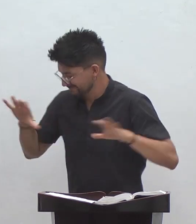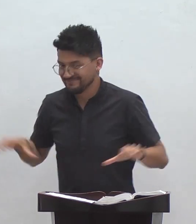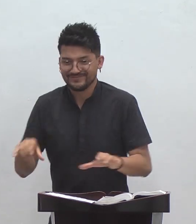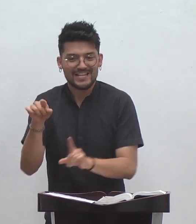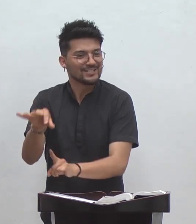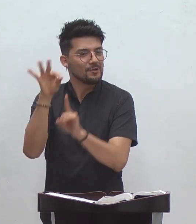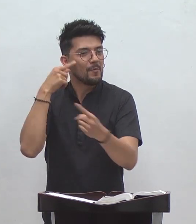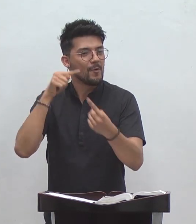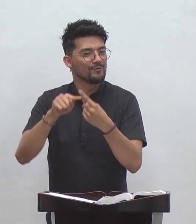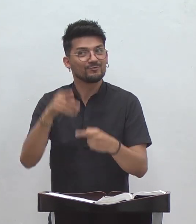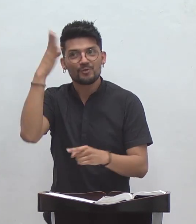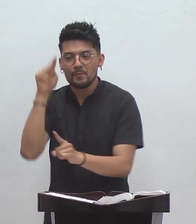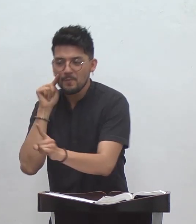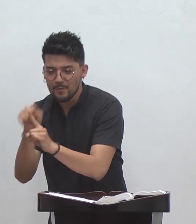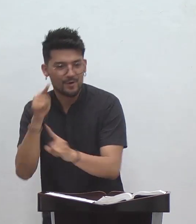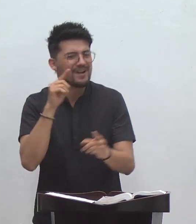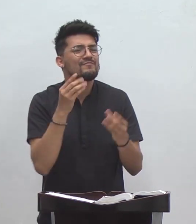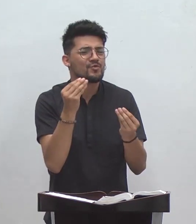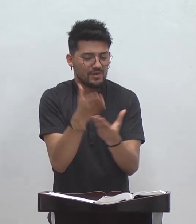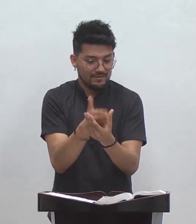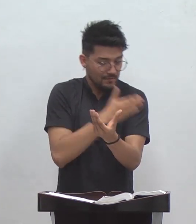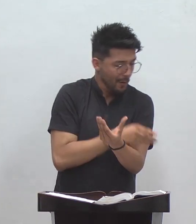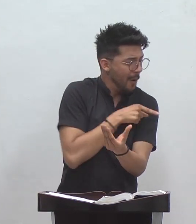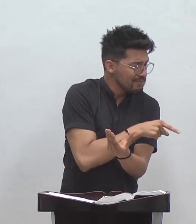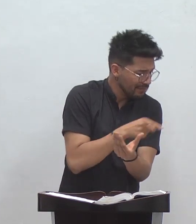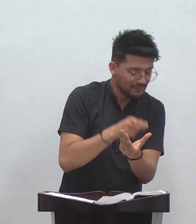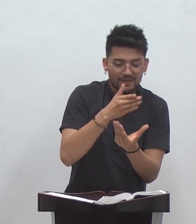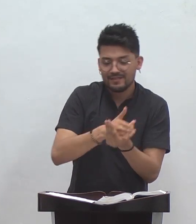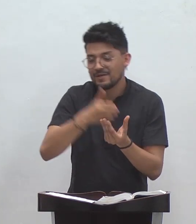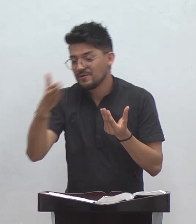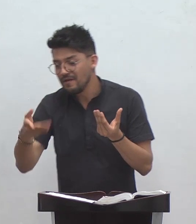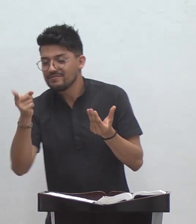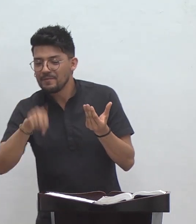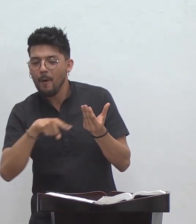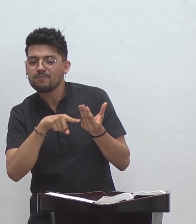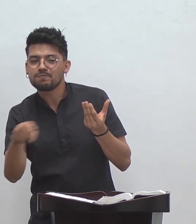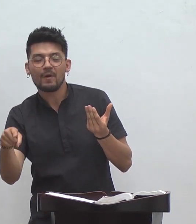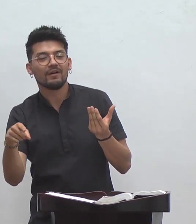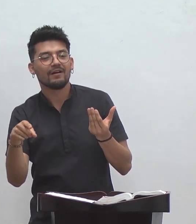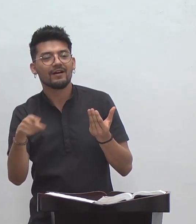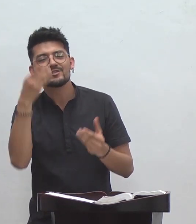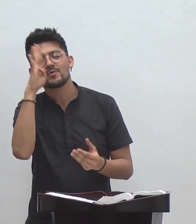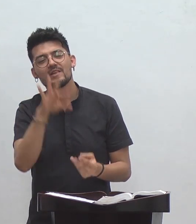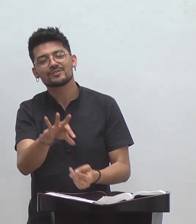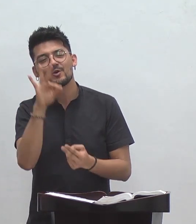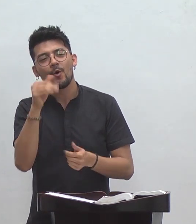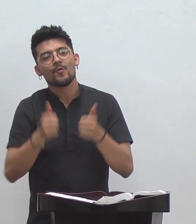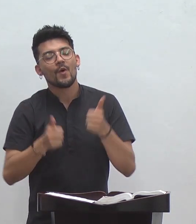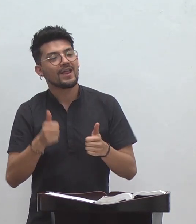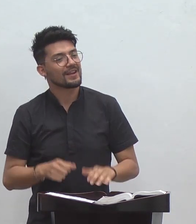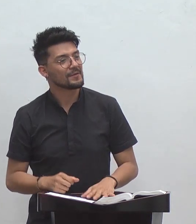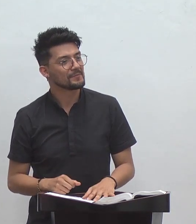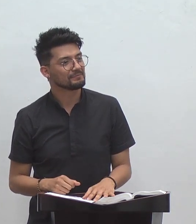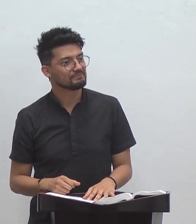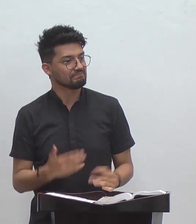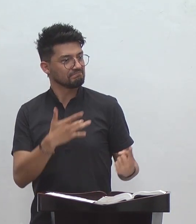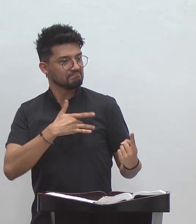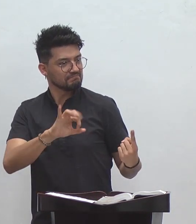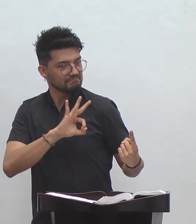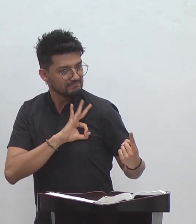El rey David obedece y cumple el propósito de Dios. Desde el Antiguo Testamento hasta el Nuevo Testamento, Dios está llamando. En el